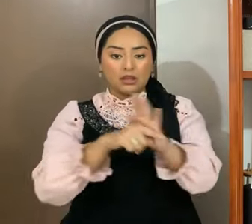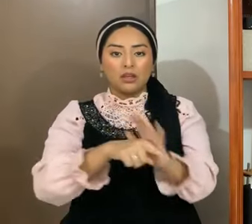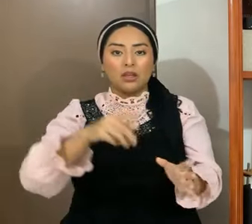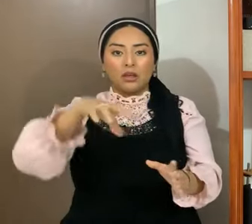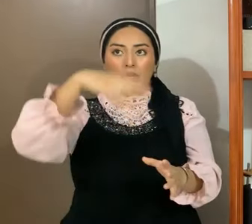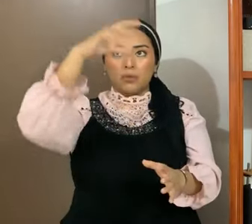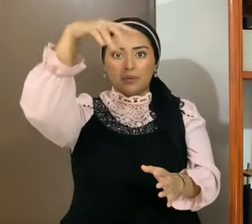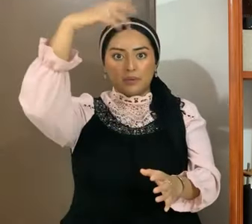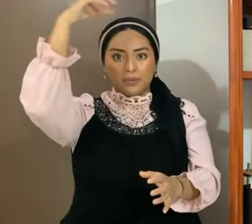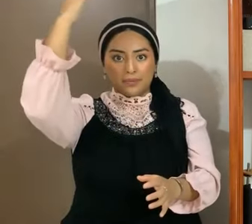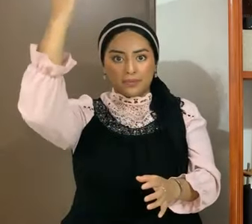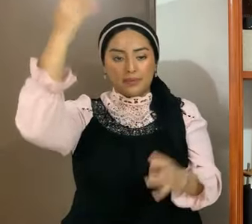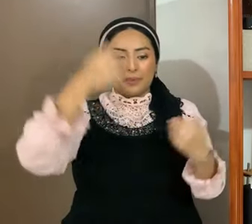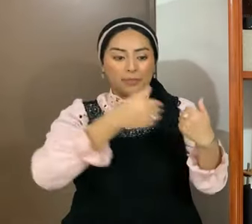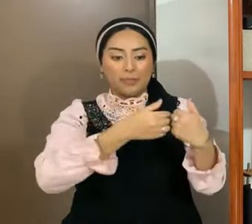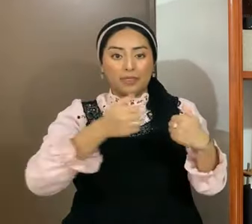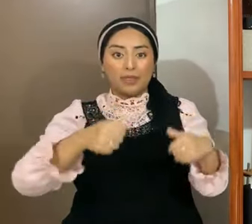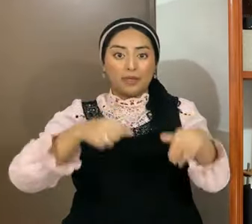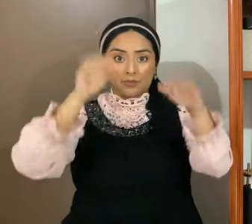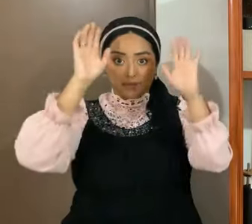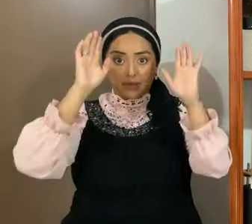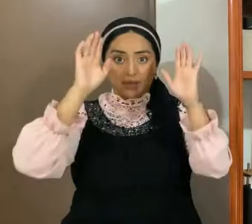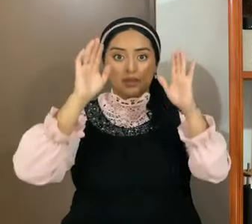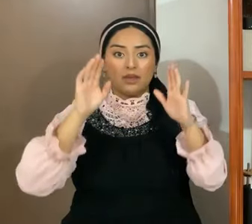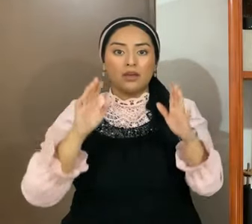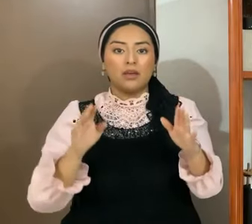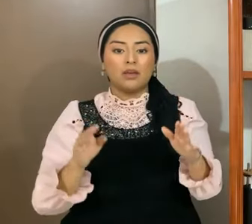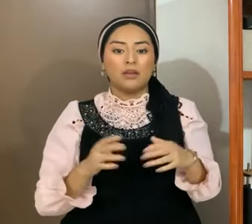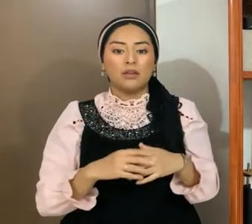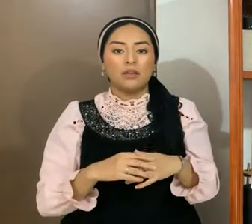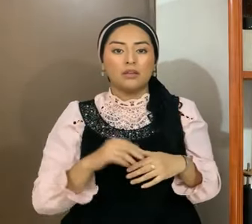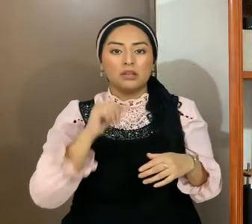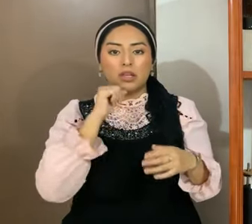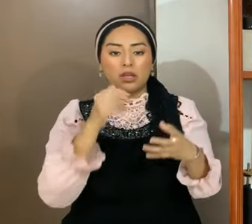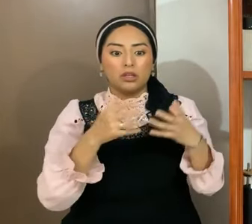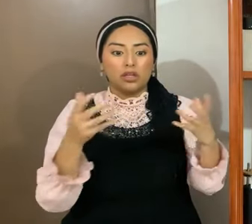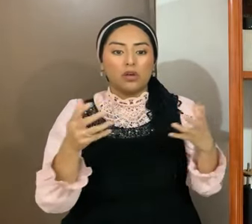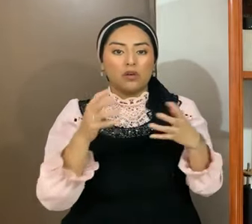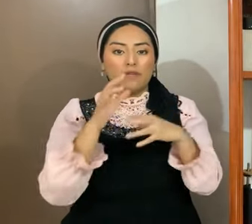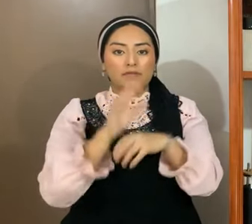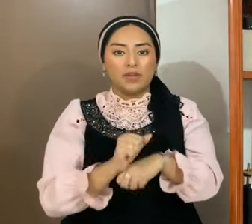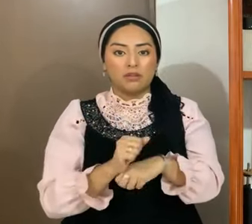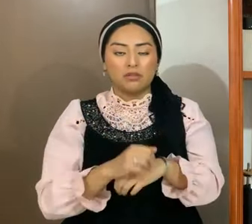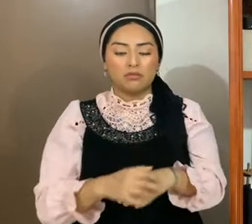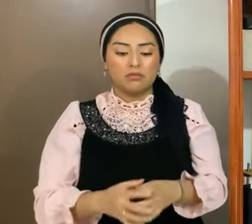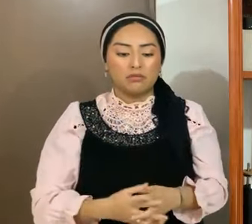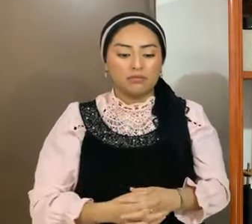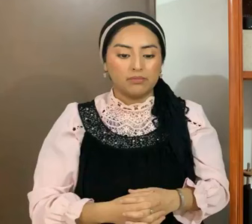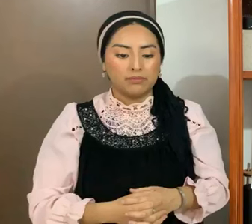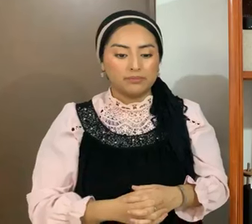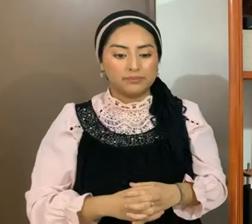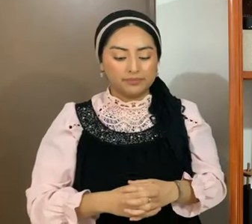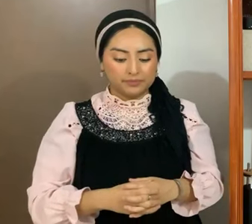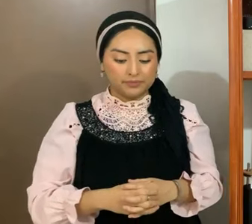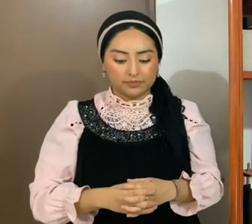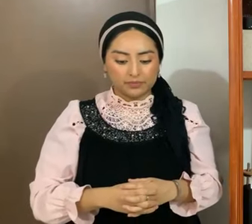oblaciones, los sacrificios de consagración eran menos frecuentes, eran excepcionales.